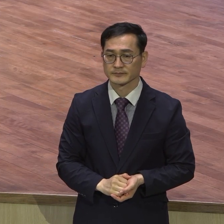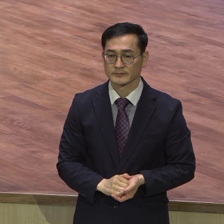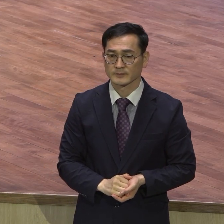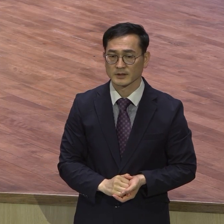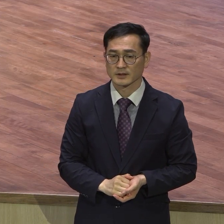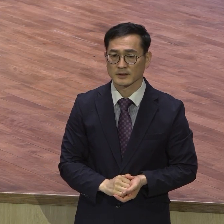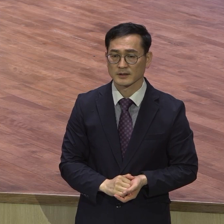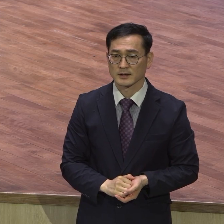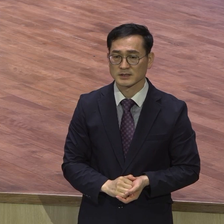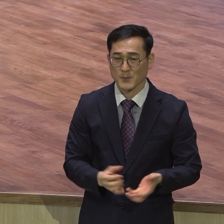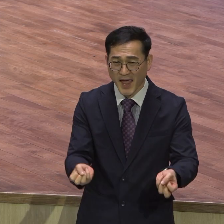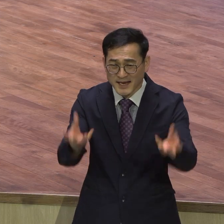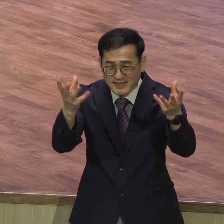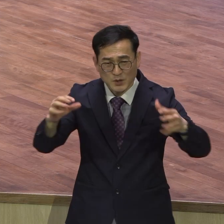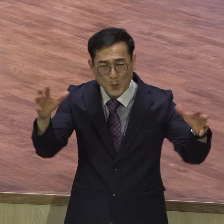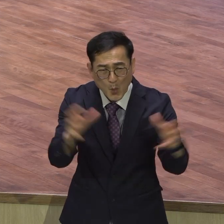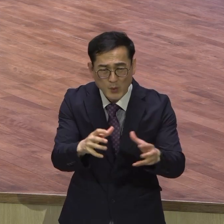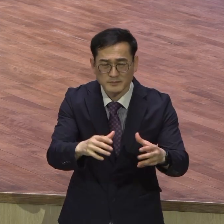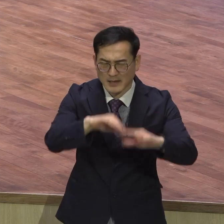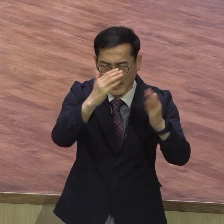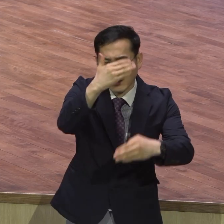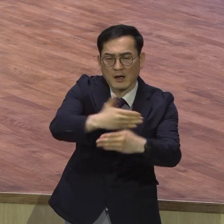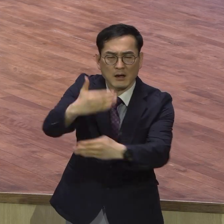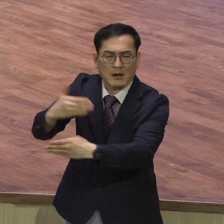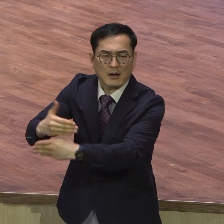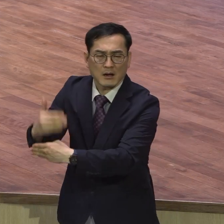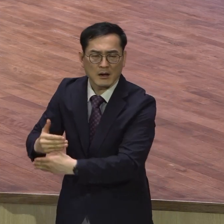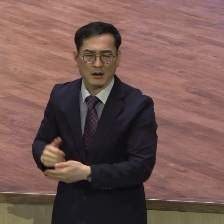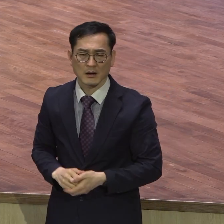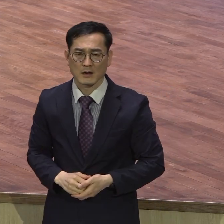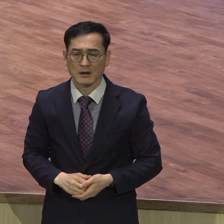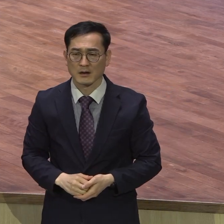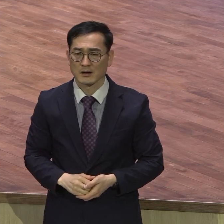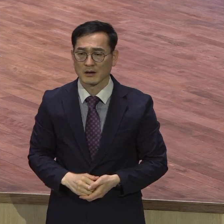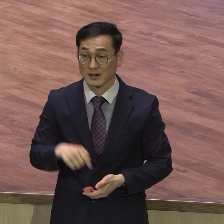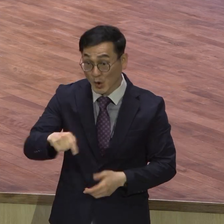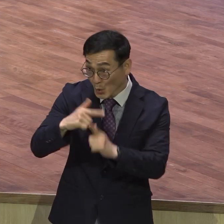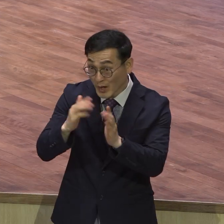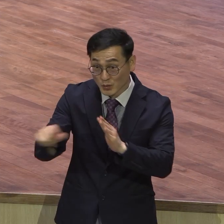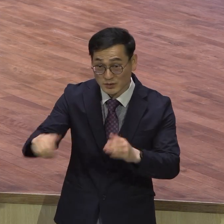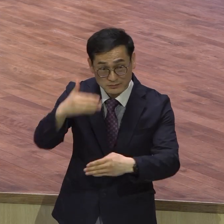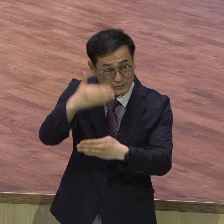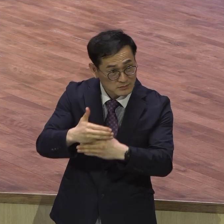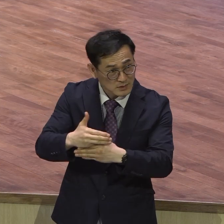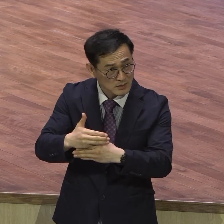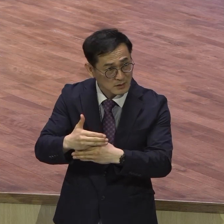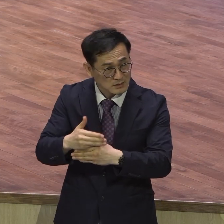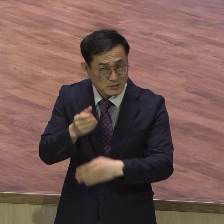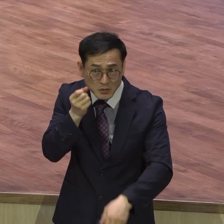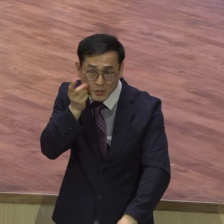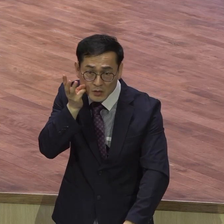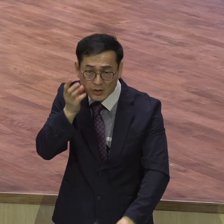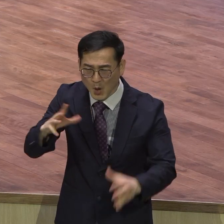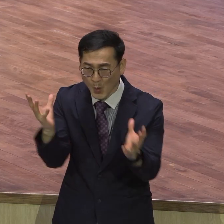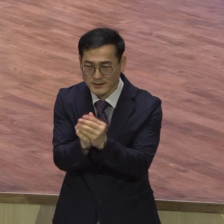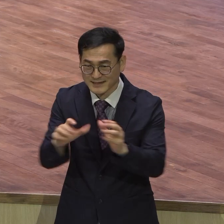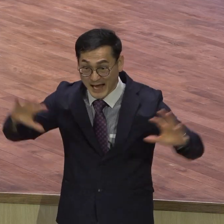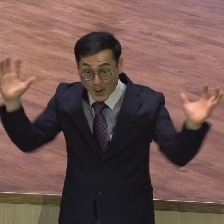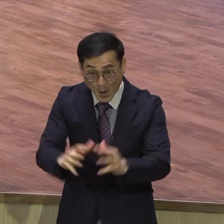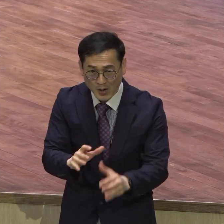거리두기 이거로 인해 가지고 온라인 예배를 드리는데 5개월쯤 더. 거의 5개월 되겠어요.